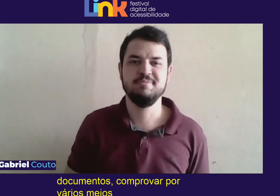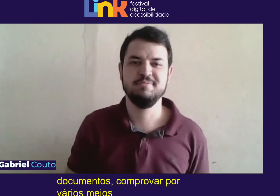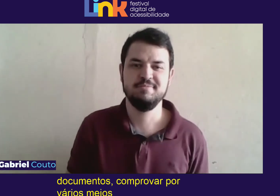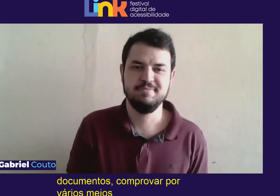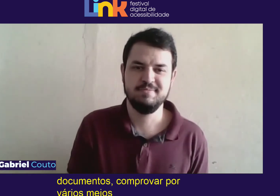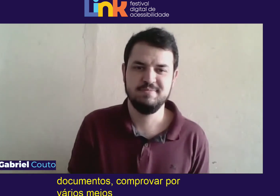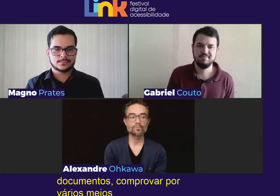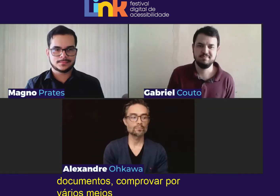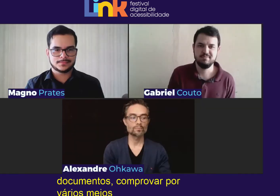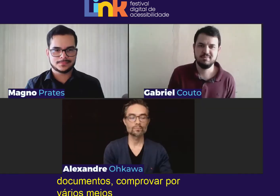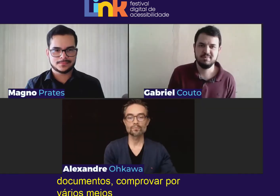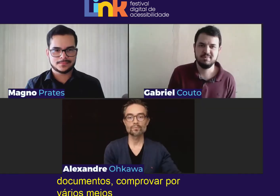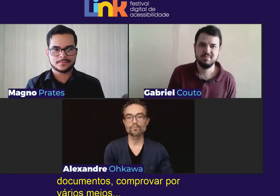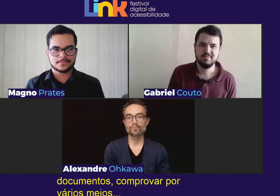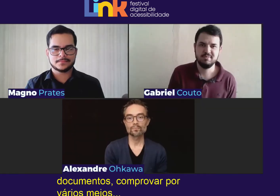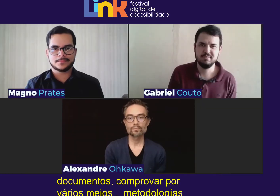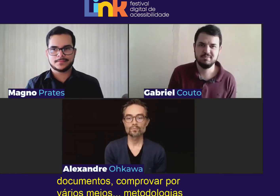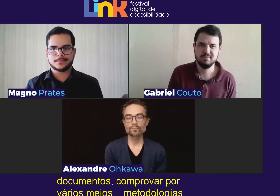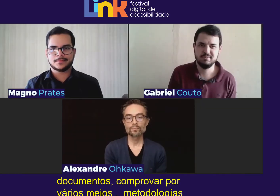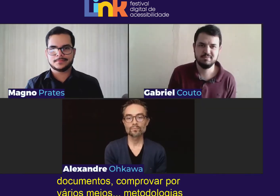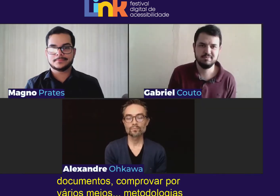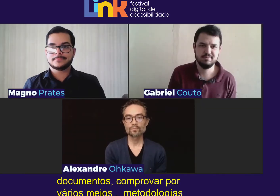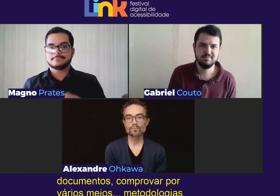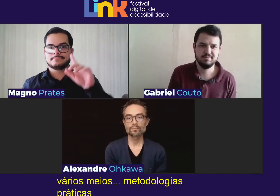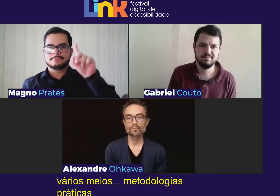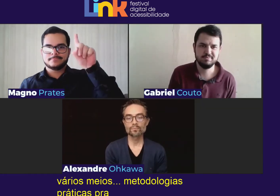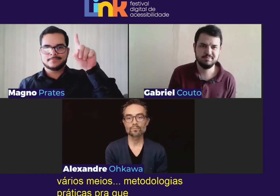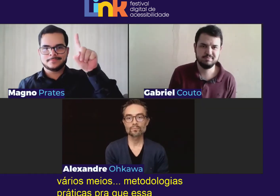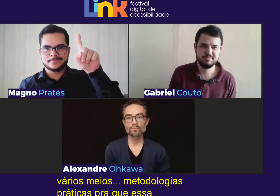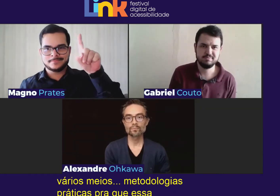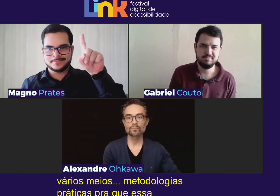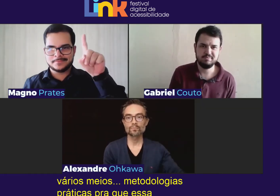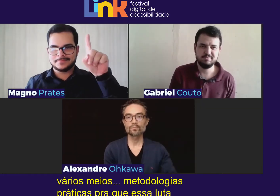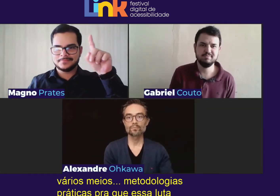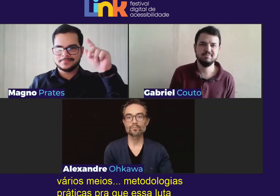metodologias, práticas, para que essa luta se concretizasse.